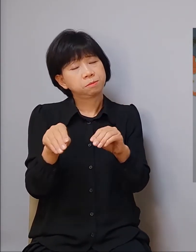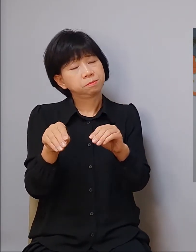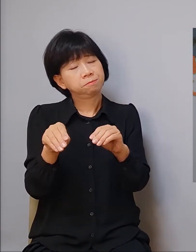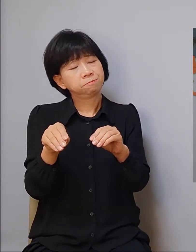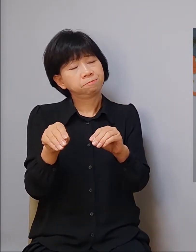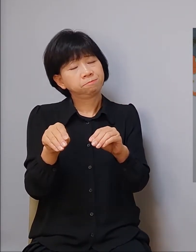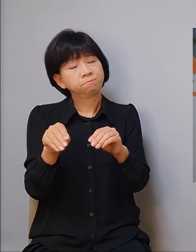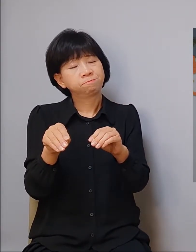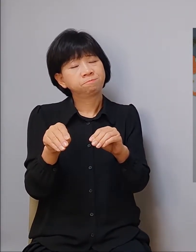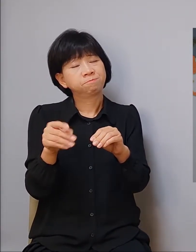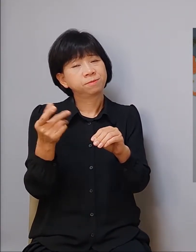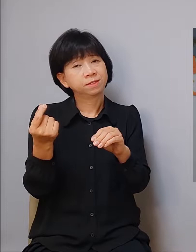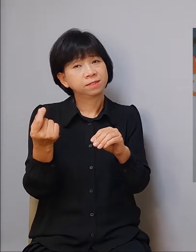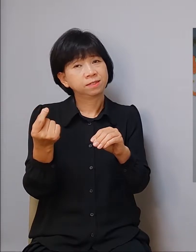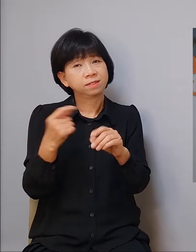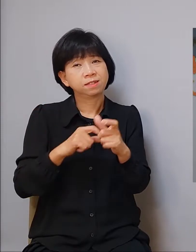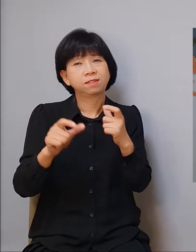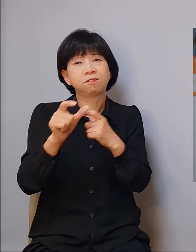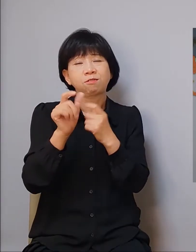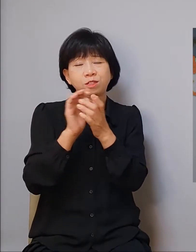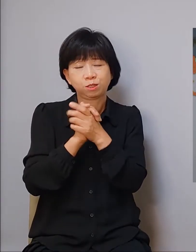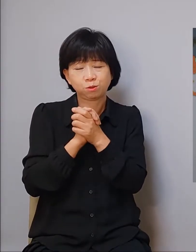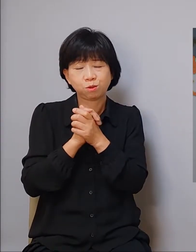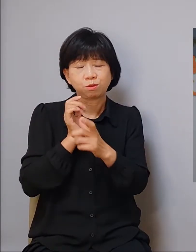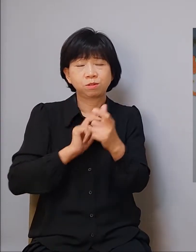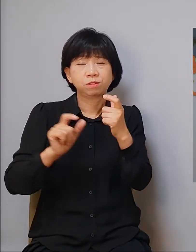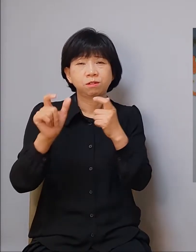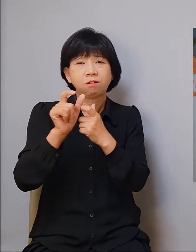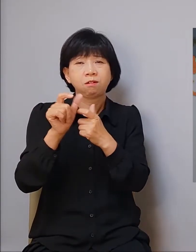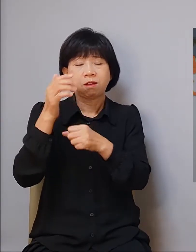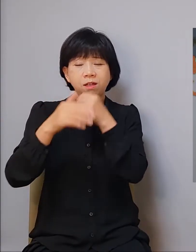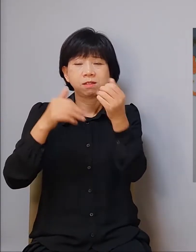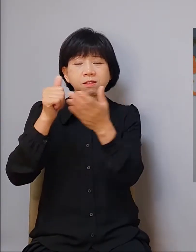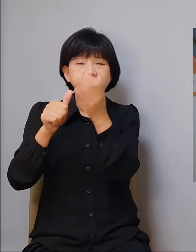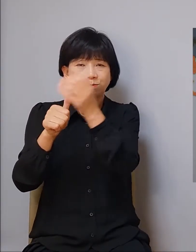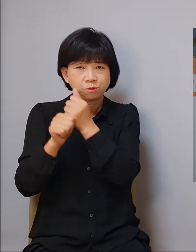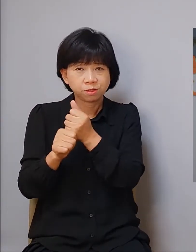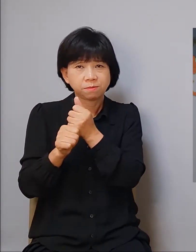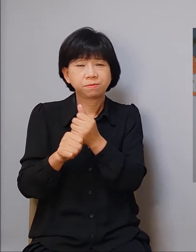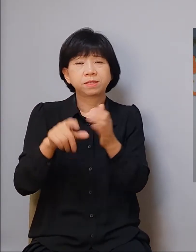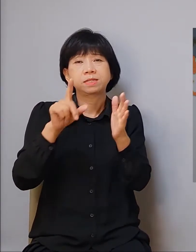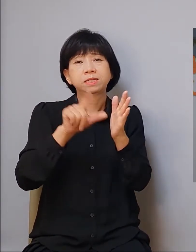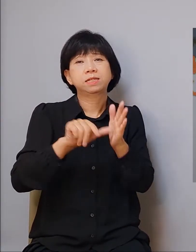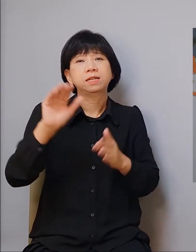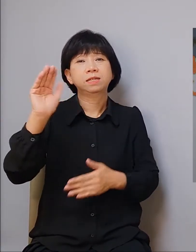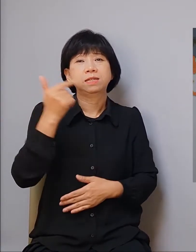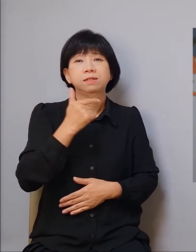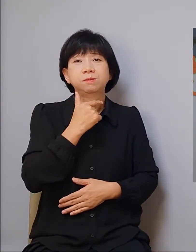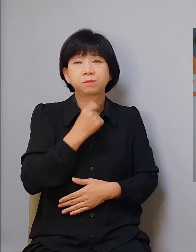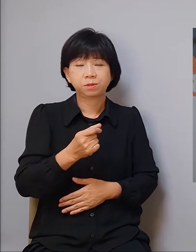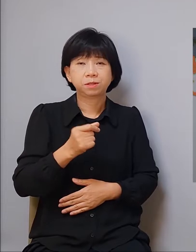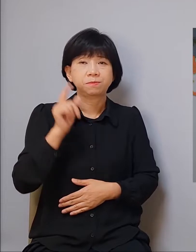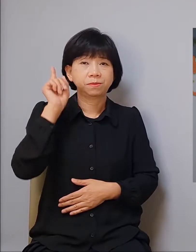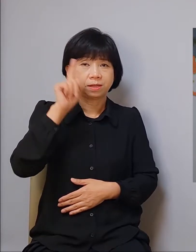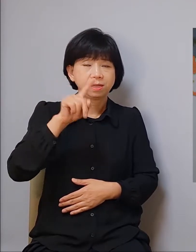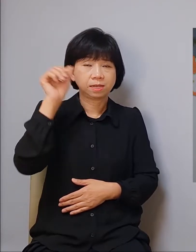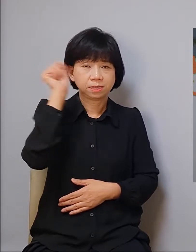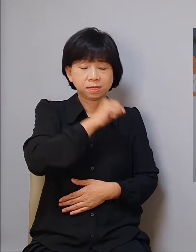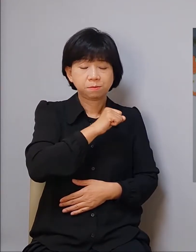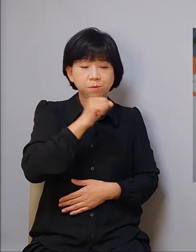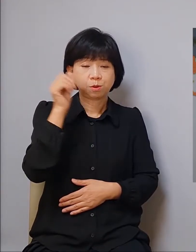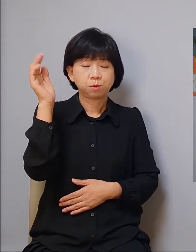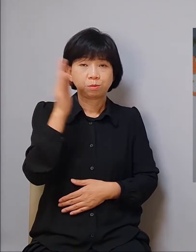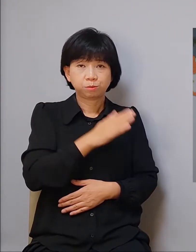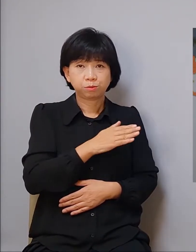기도하고 좀 더 하나님 앞에 매달리는 시간을 좀 갖도록 우리 내일 새벽부터 또 수요일